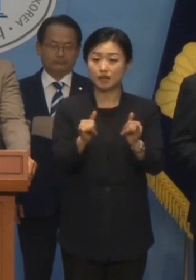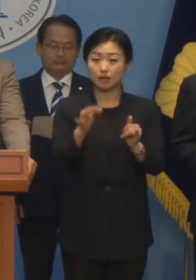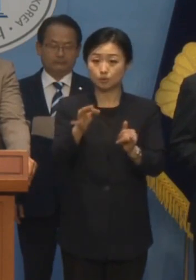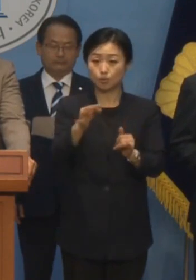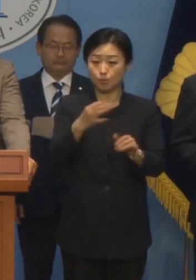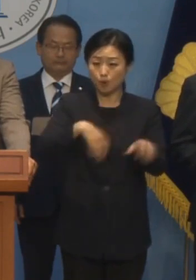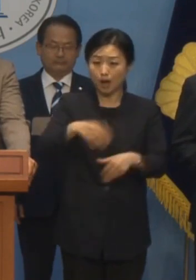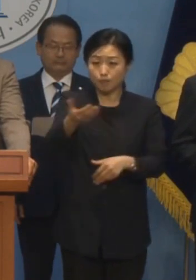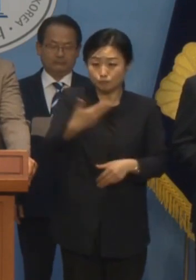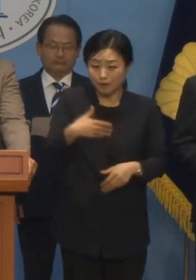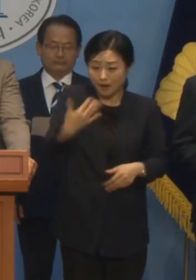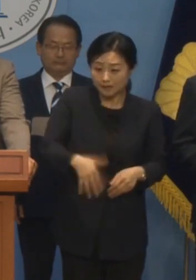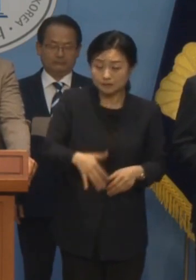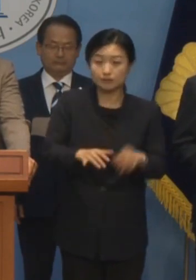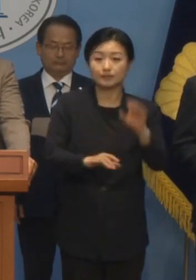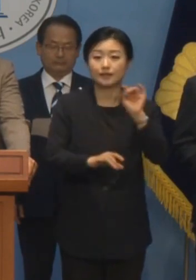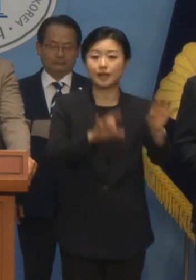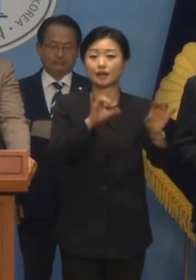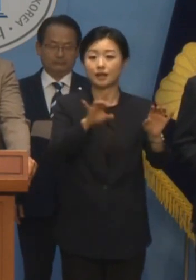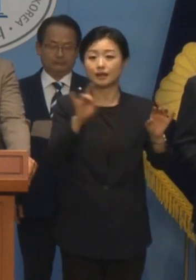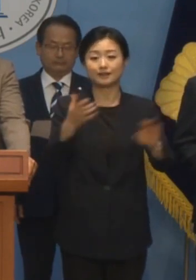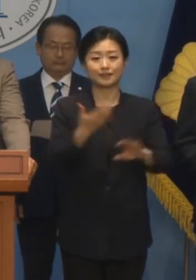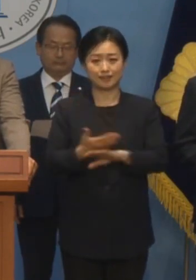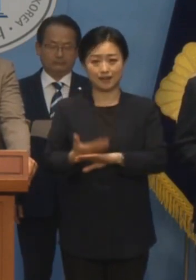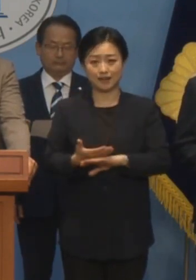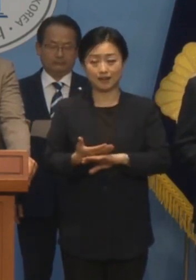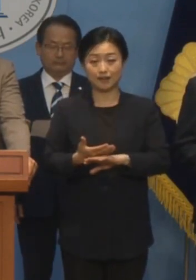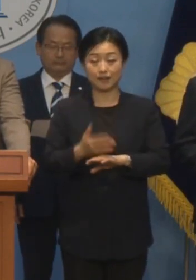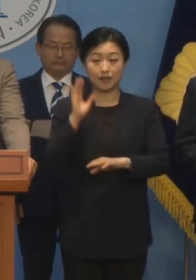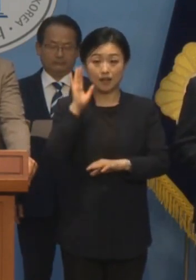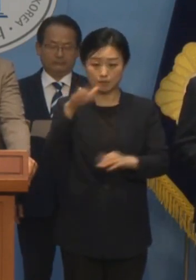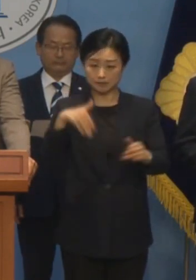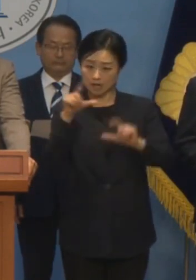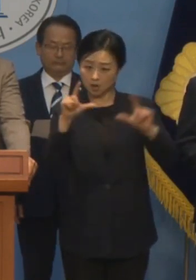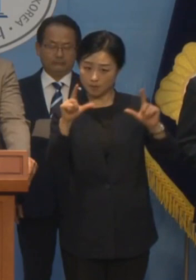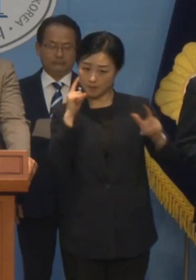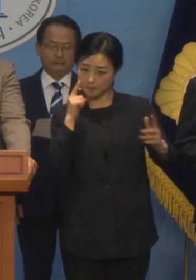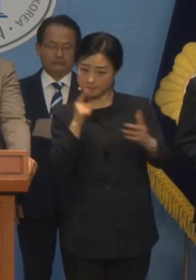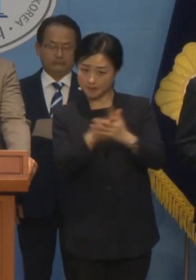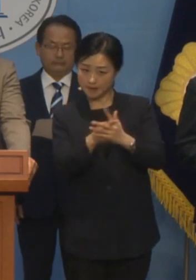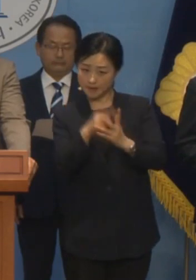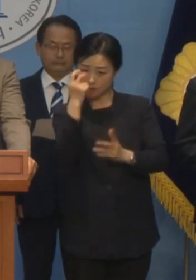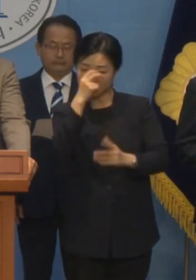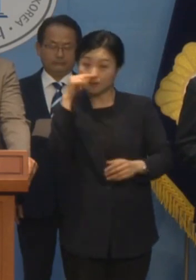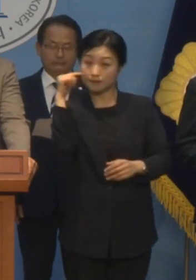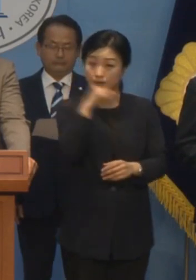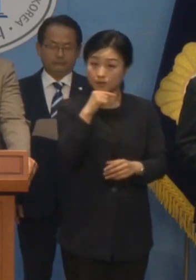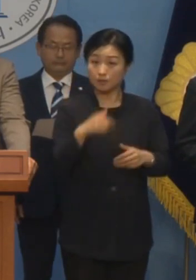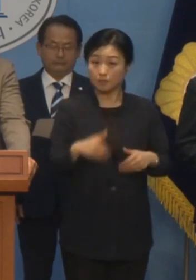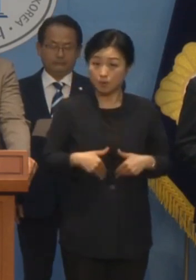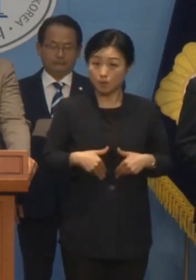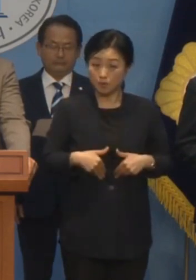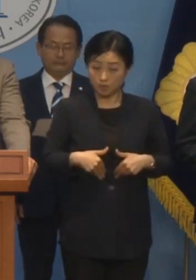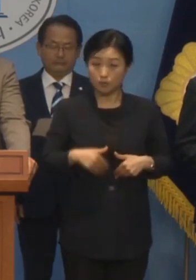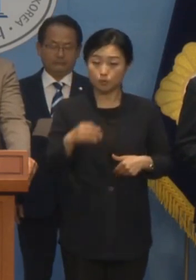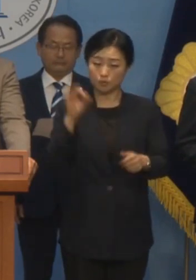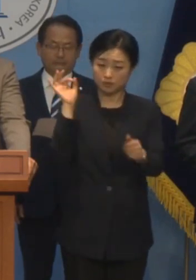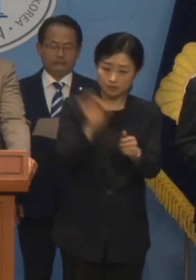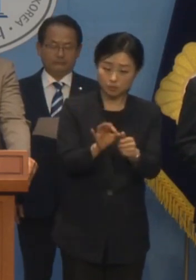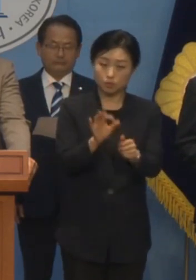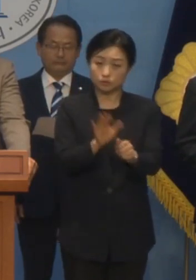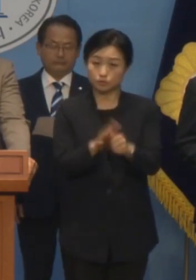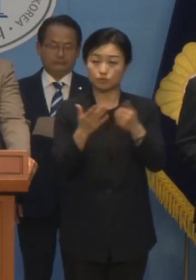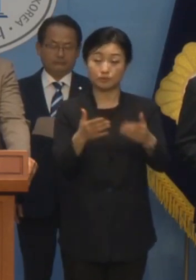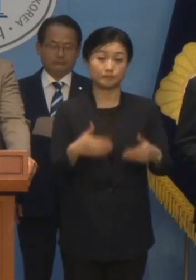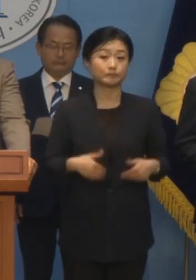미이행 실태도 제각각이기 때문에 더욱 철저히 상황을 조사하면서 체계적으로 구제하는 방책을 고민해야